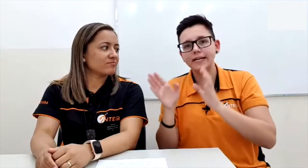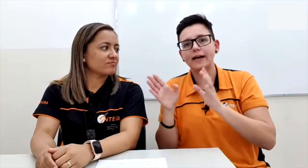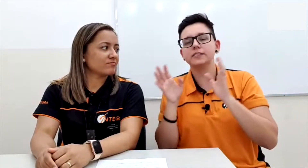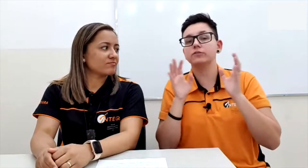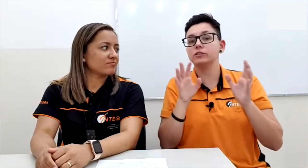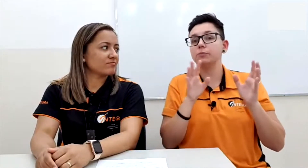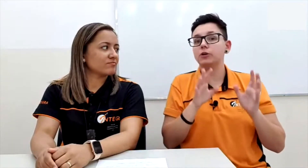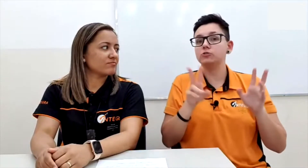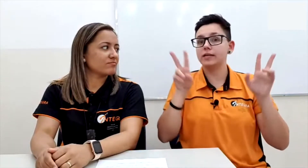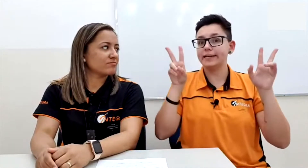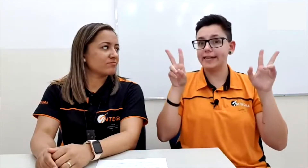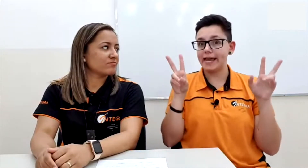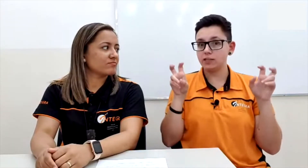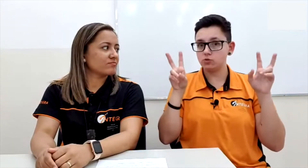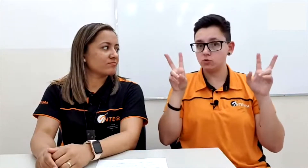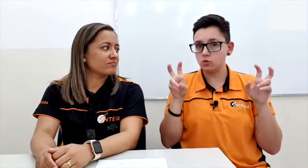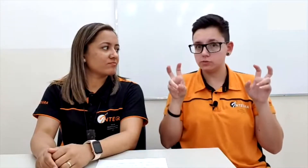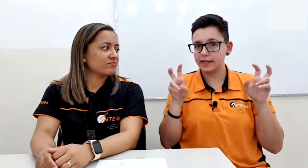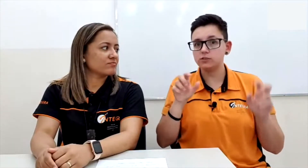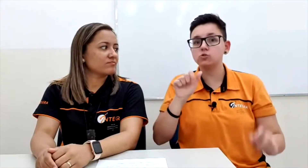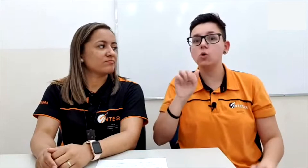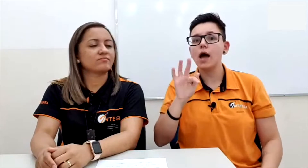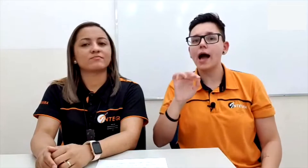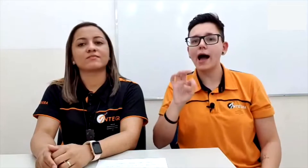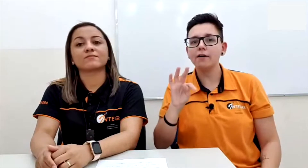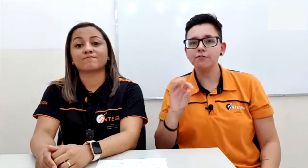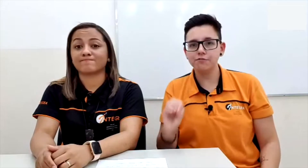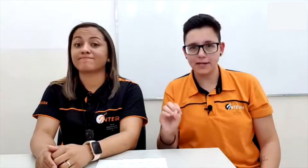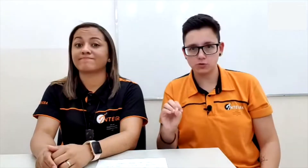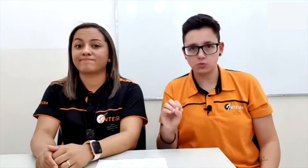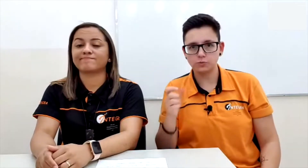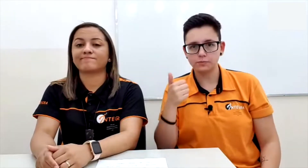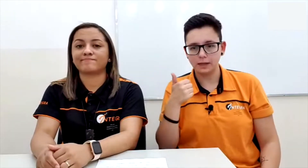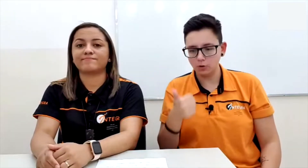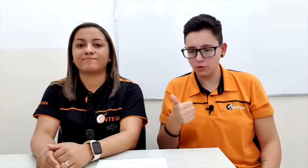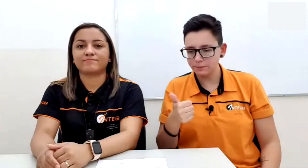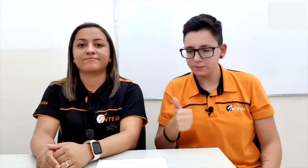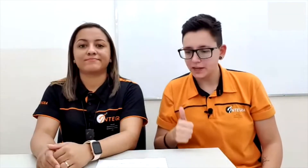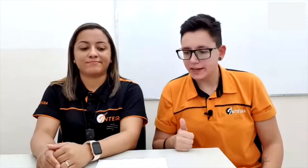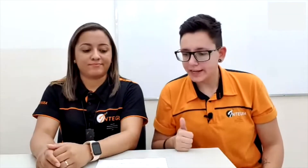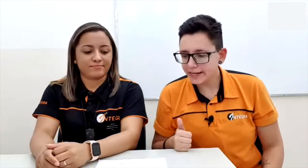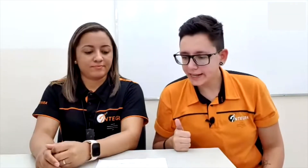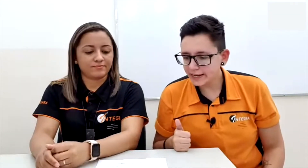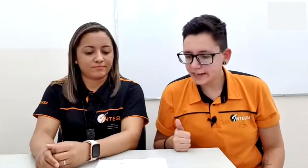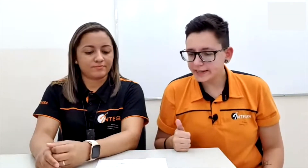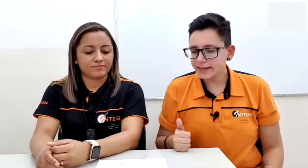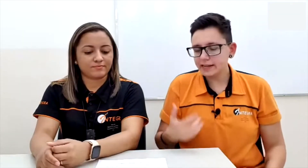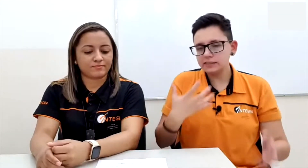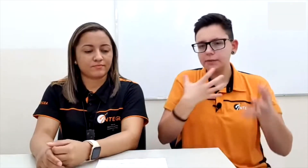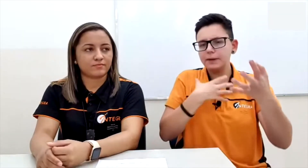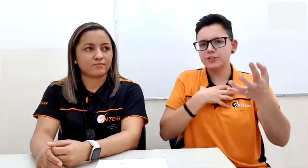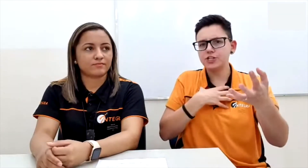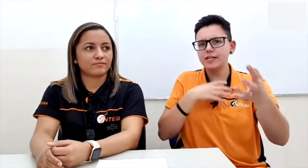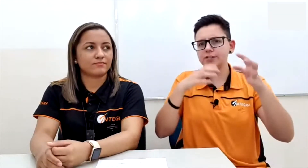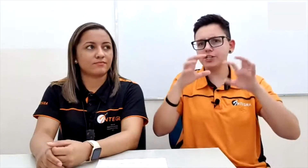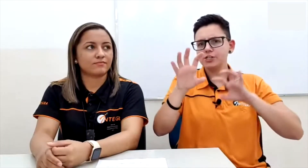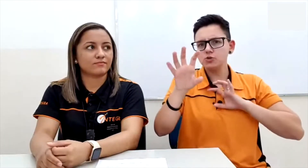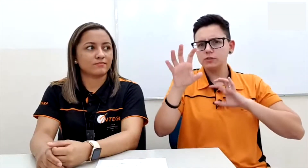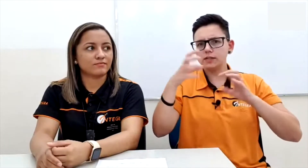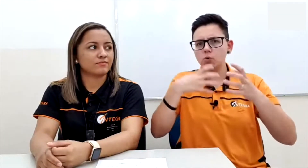sinais que você pode usar dentro do contexto afeto, tá bom? E esse empatia a gente usa